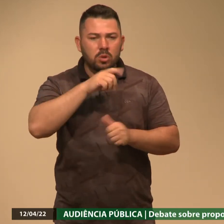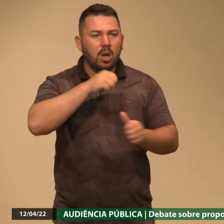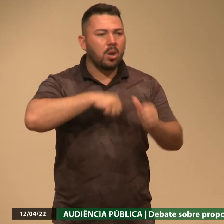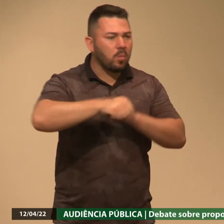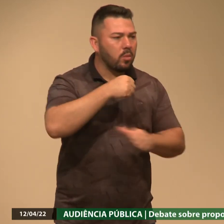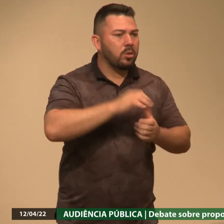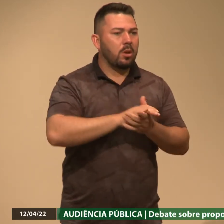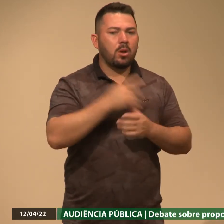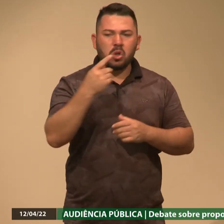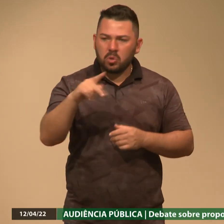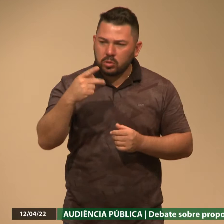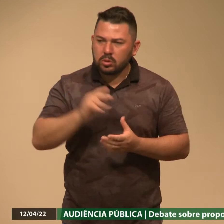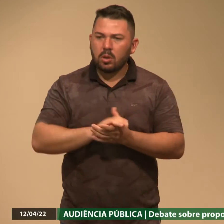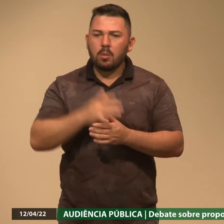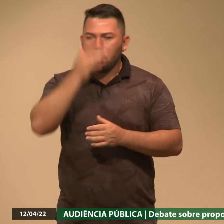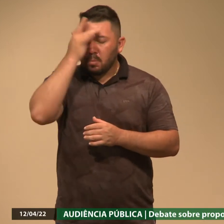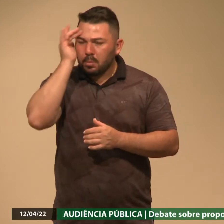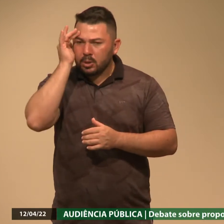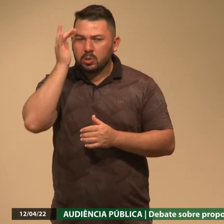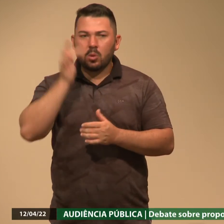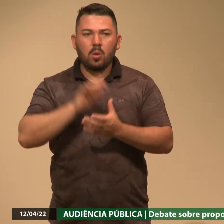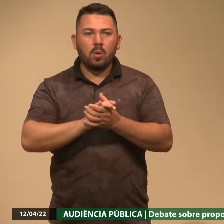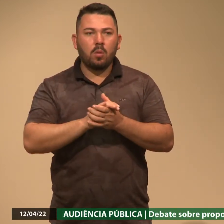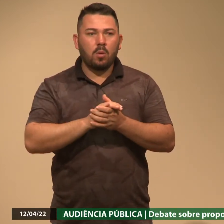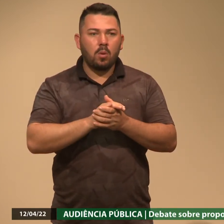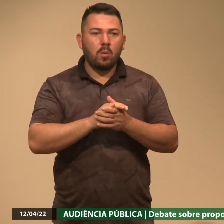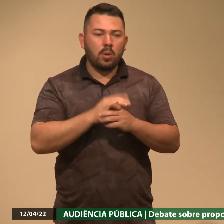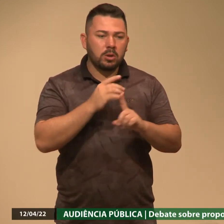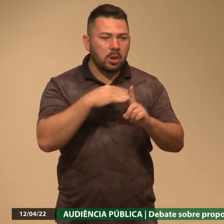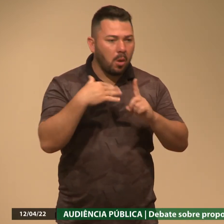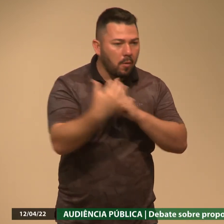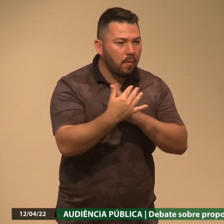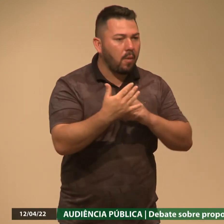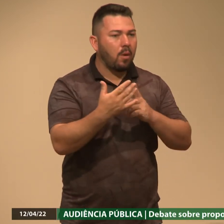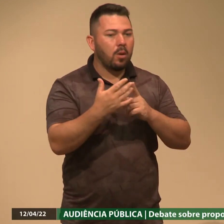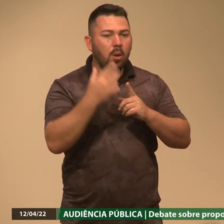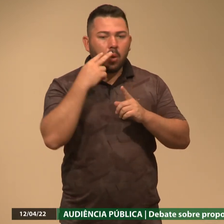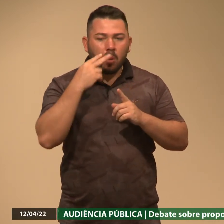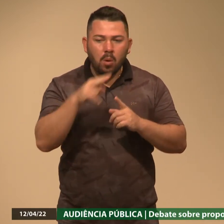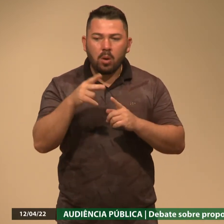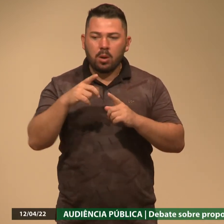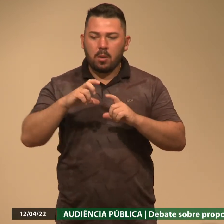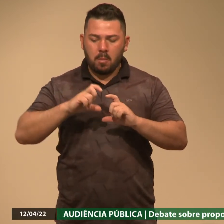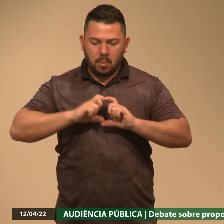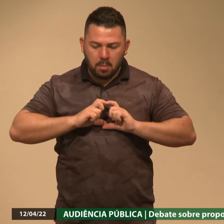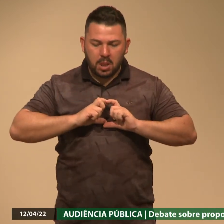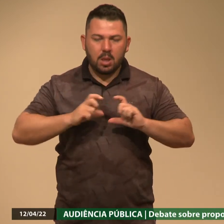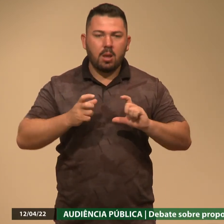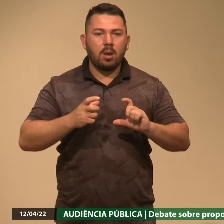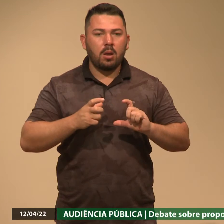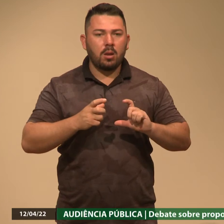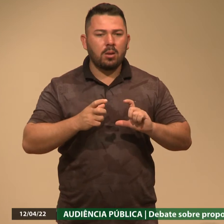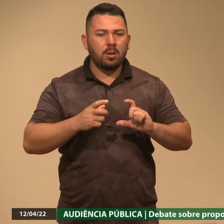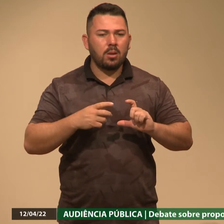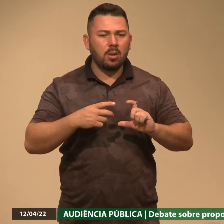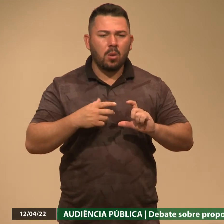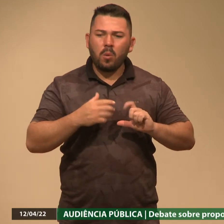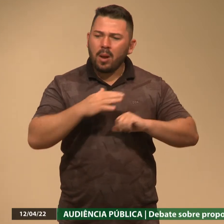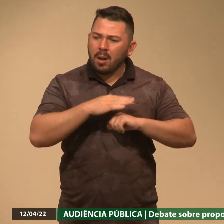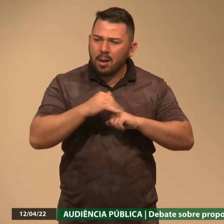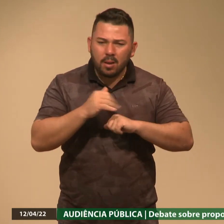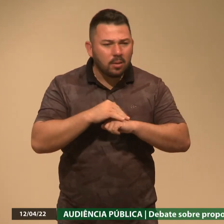dos seus aquelas pessoas que eles rodeiam que olham para essas medalhas é um tanto